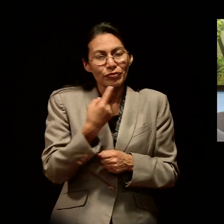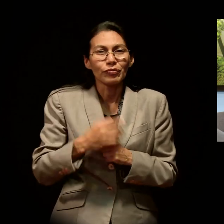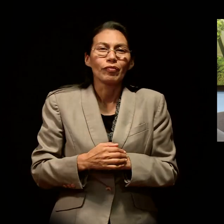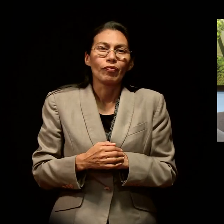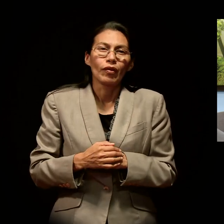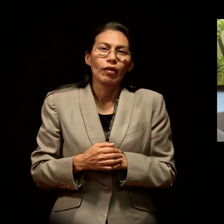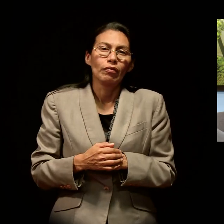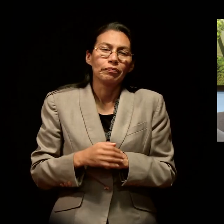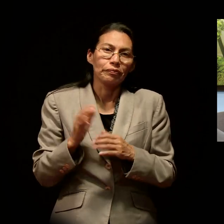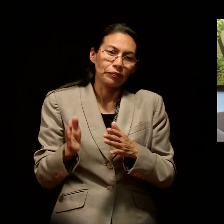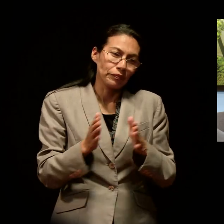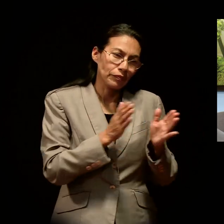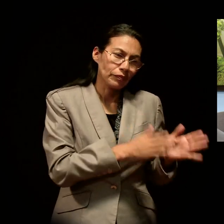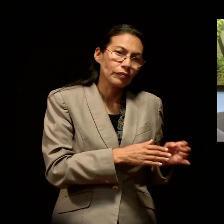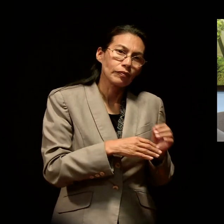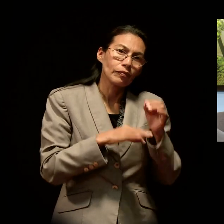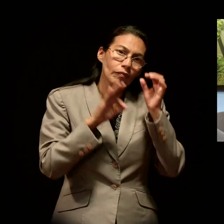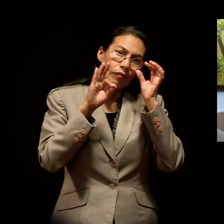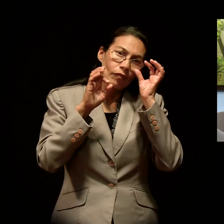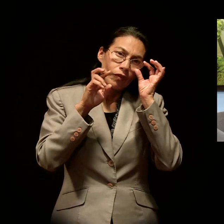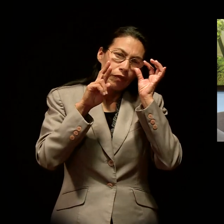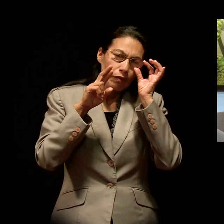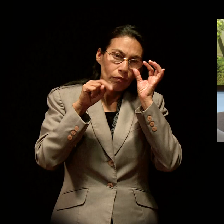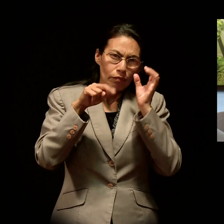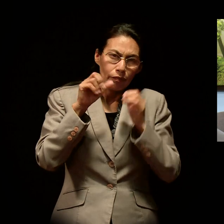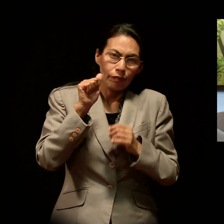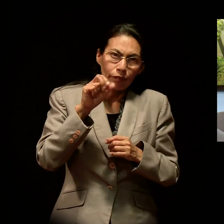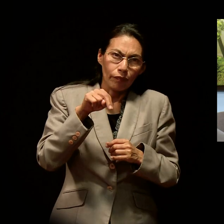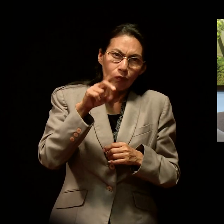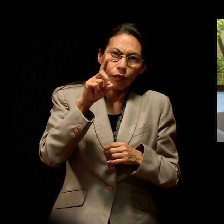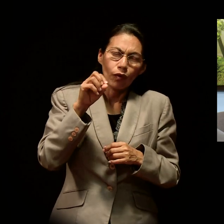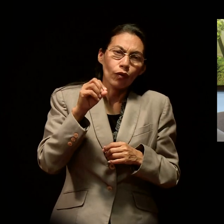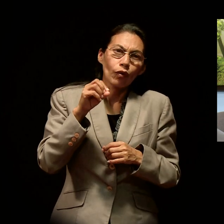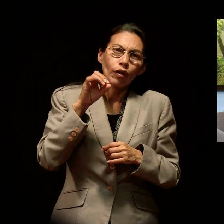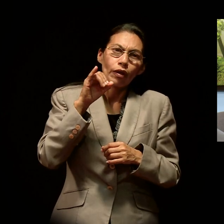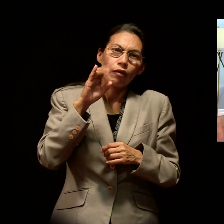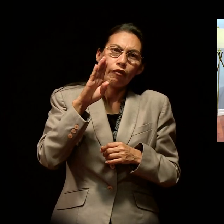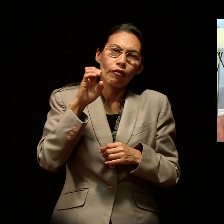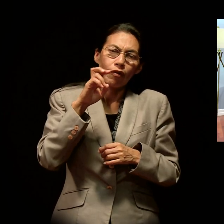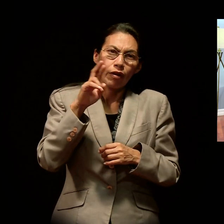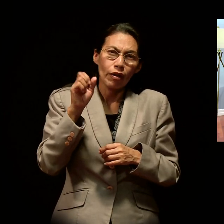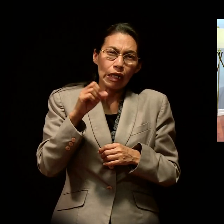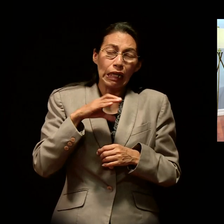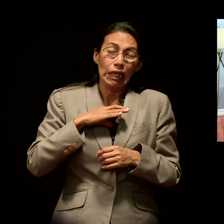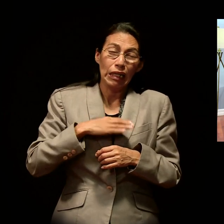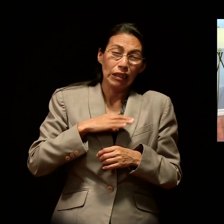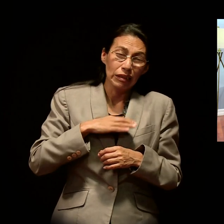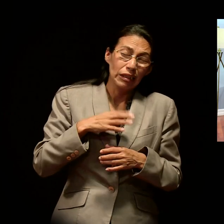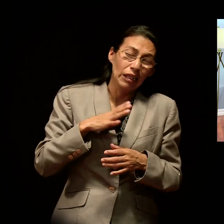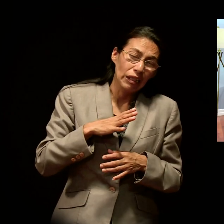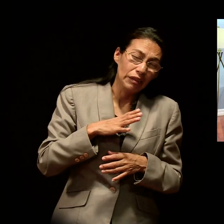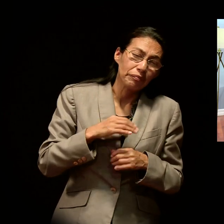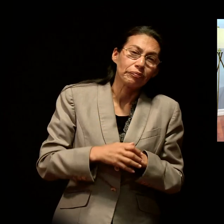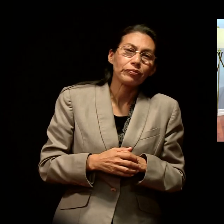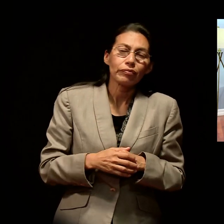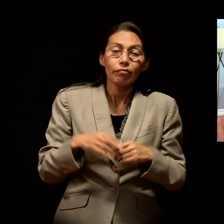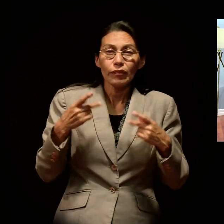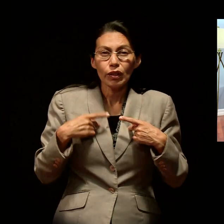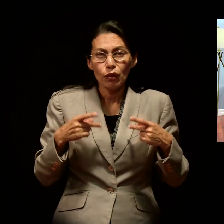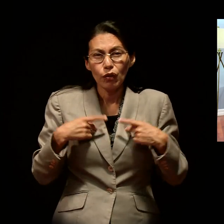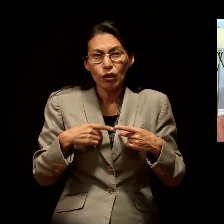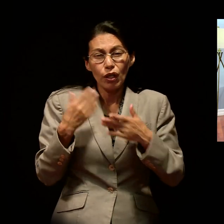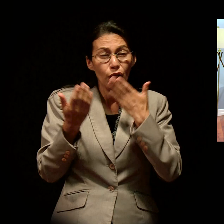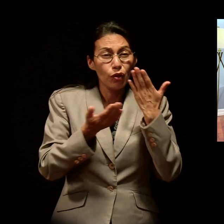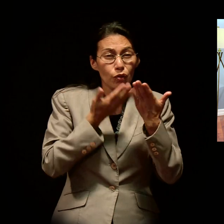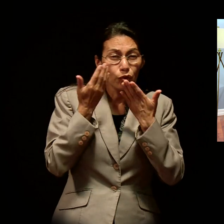listas de personas que piden que intercedamos por ellos por Fernando Ibarra que tiene cáncer pues vamos